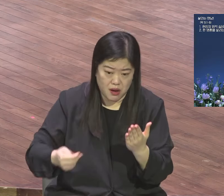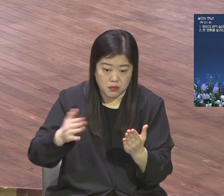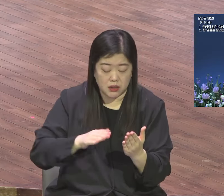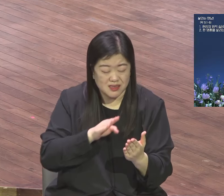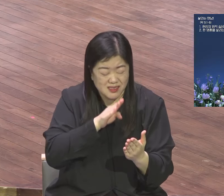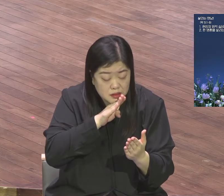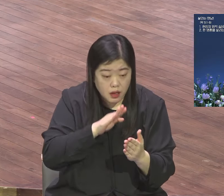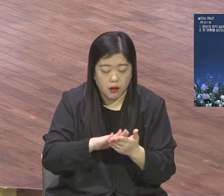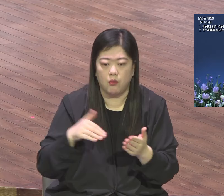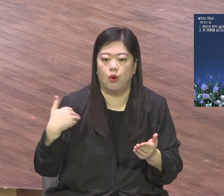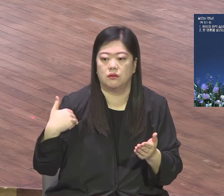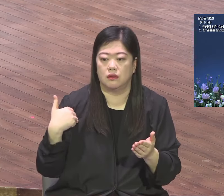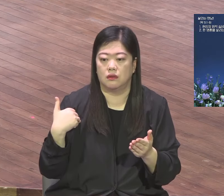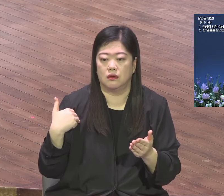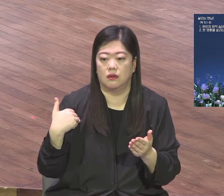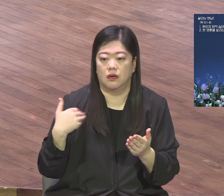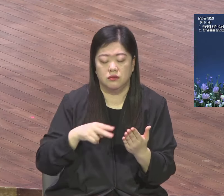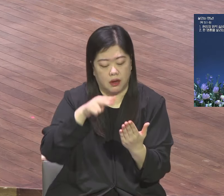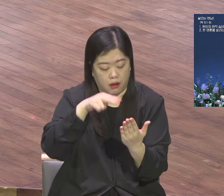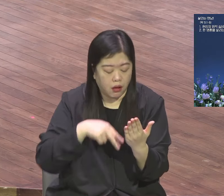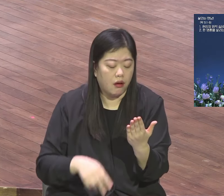이름을 말하니까 나가더라니까.